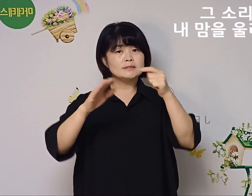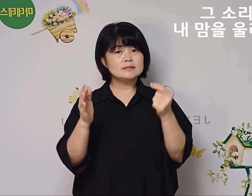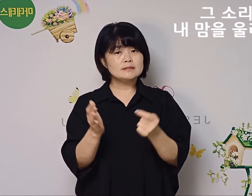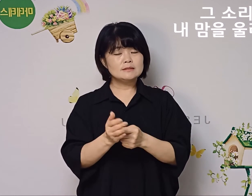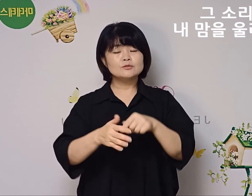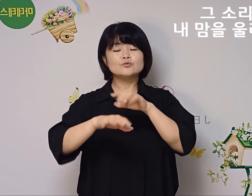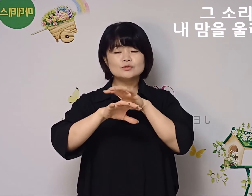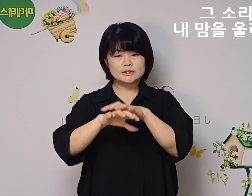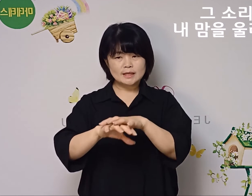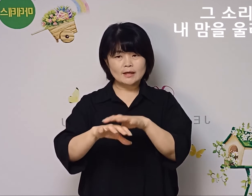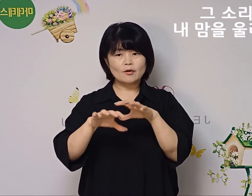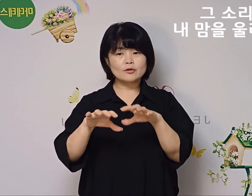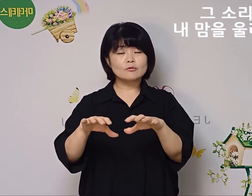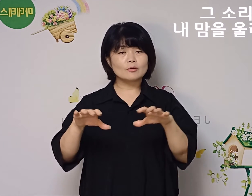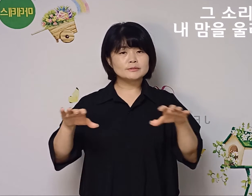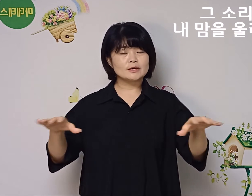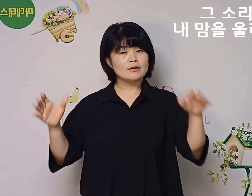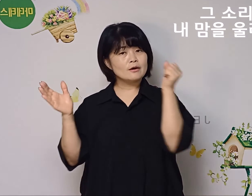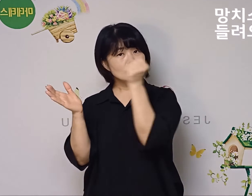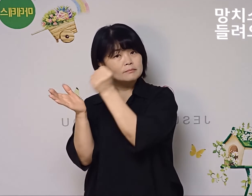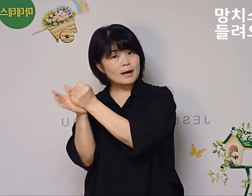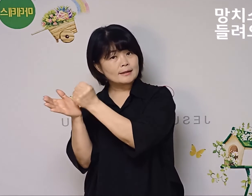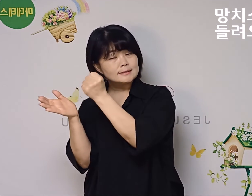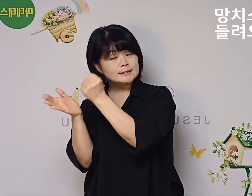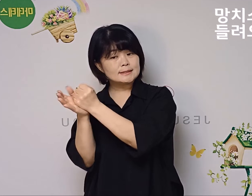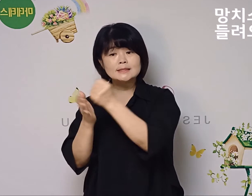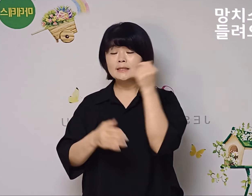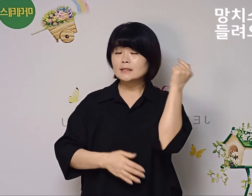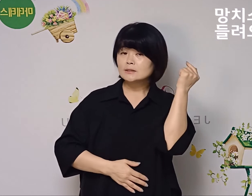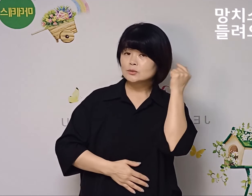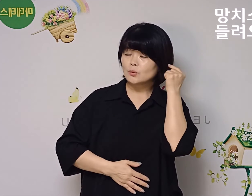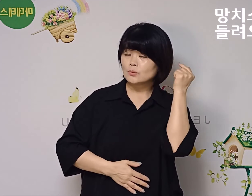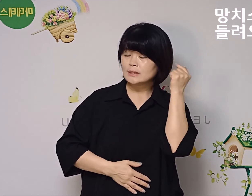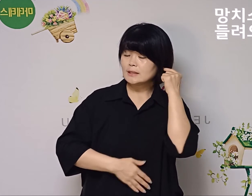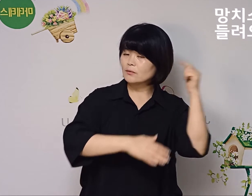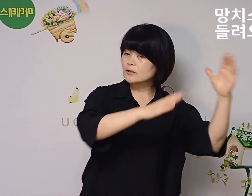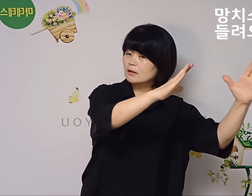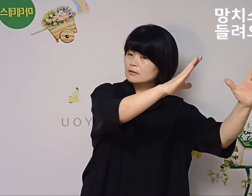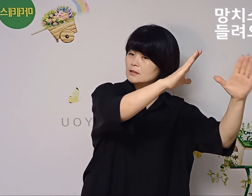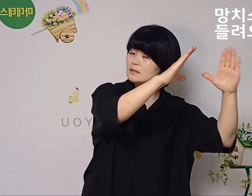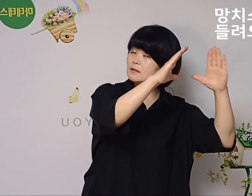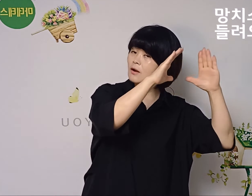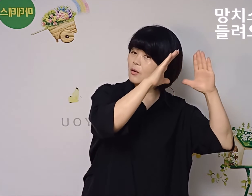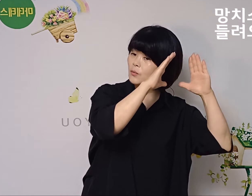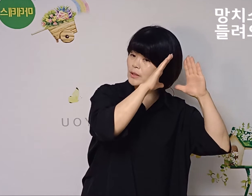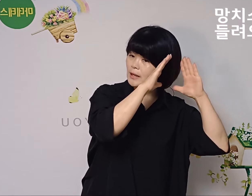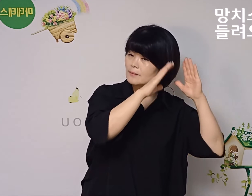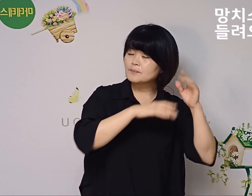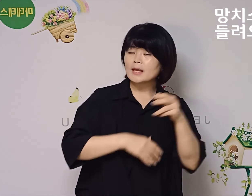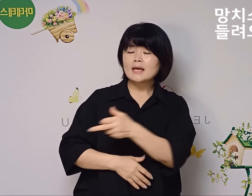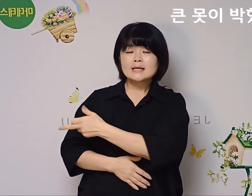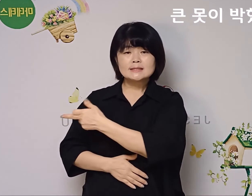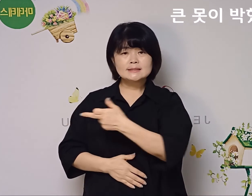마음을 울리네. 어려운 거 없어요. 망치 소리 어떻게 들려오네.